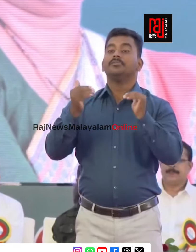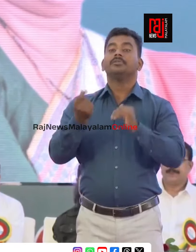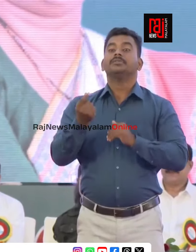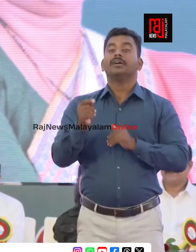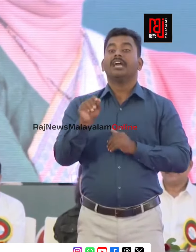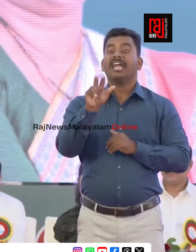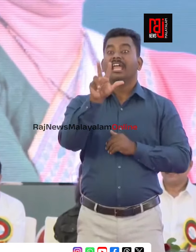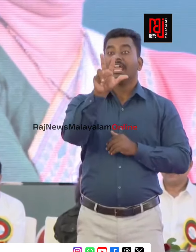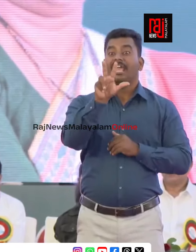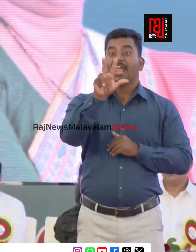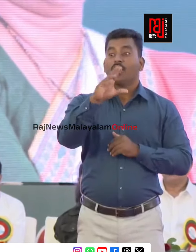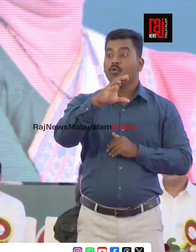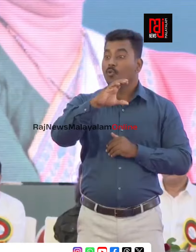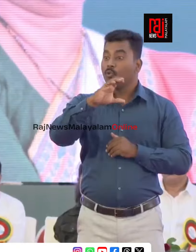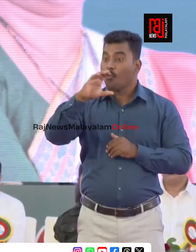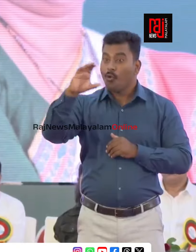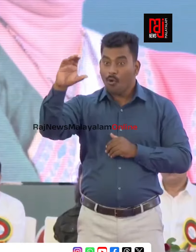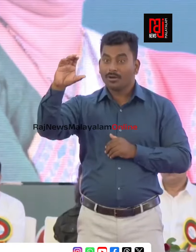നീക്കിവെച്ചിരിക്കുന്നത്.